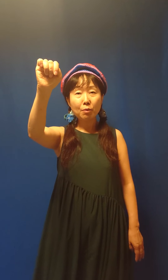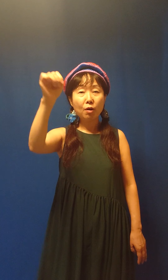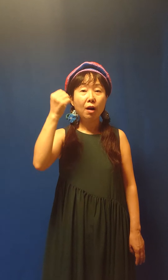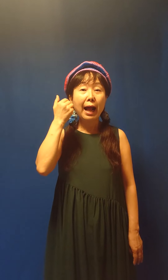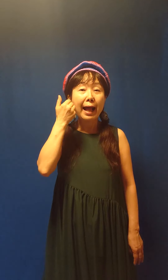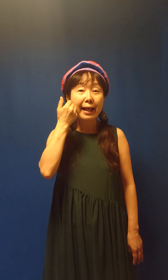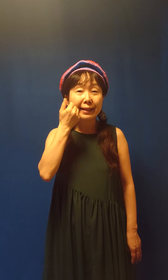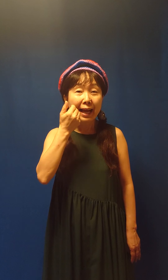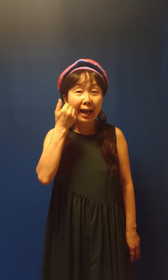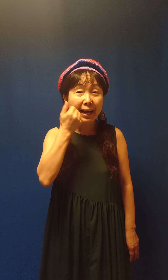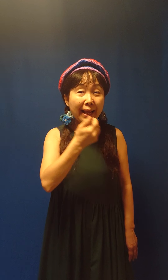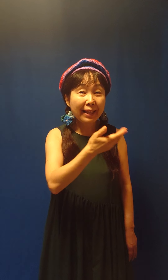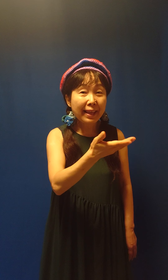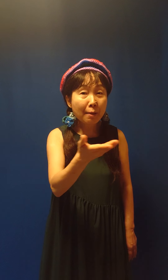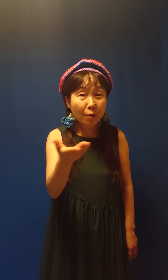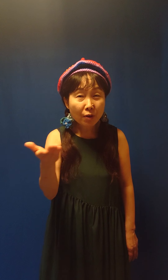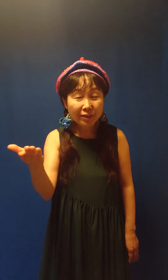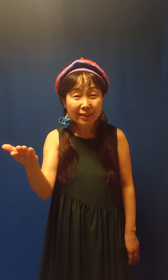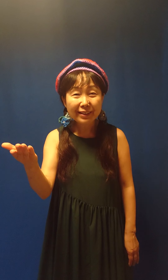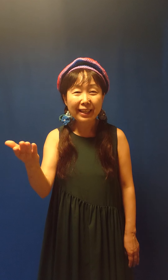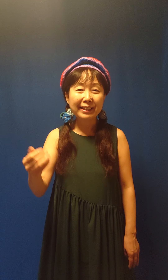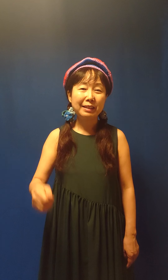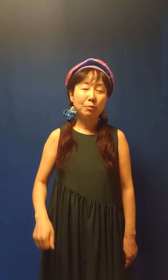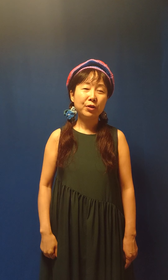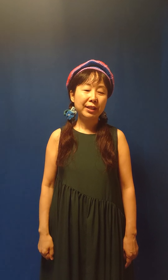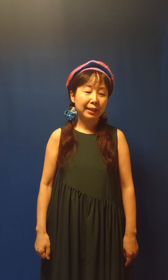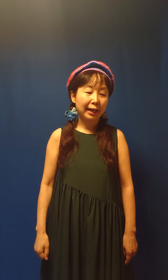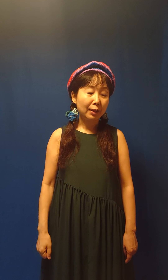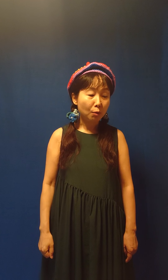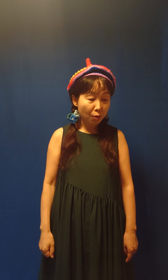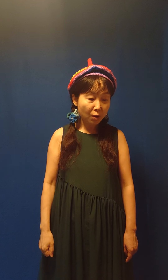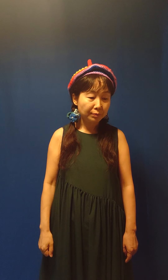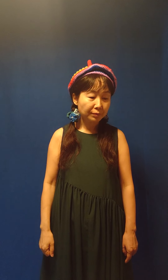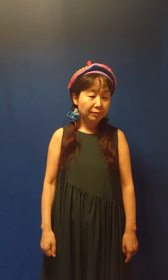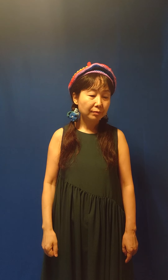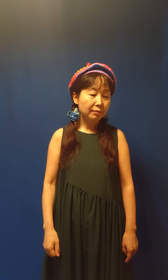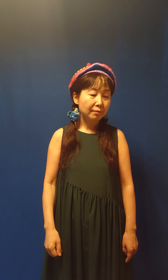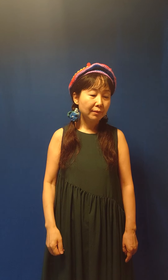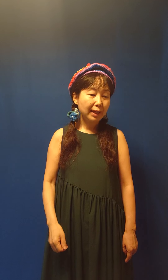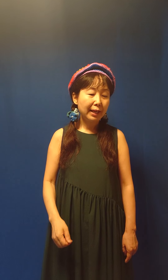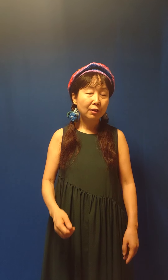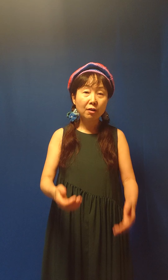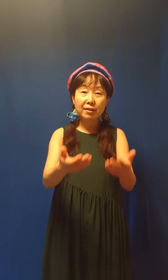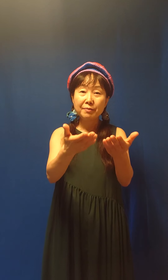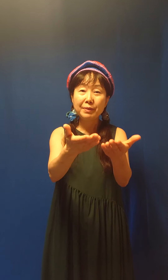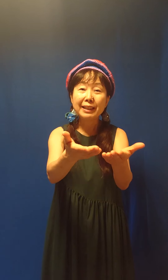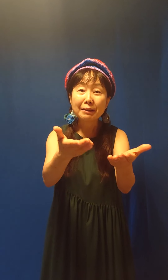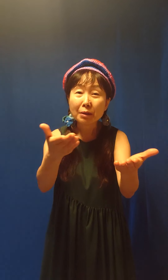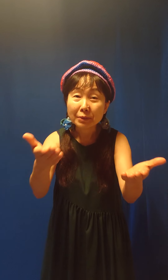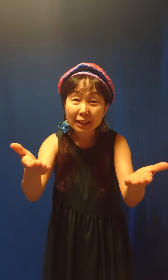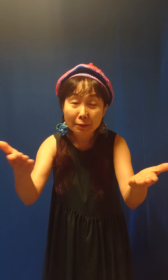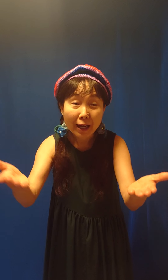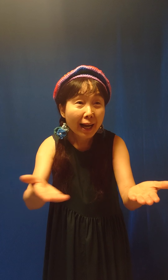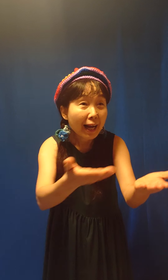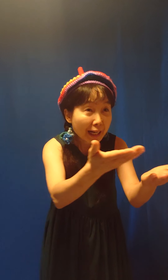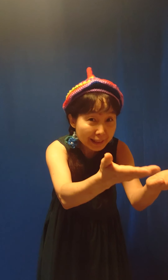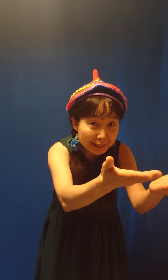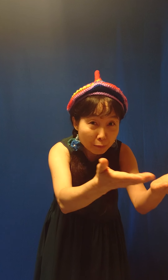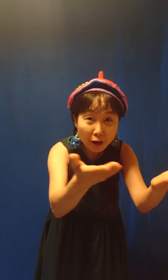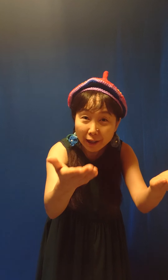も、誰でもってやってもいいんだけども、皆様皆様、あなたもあ